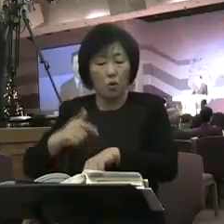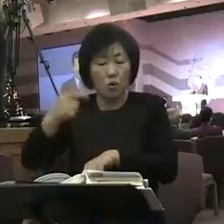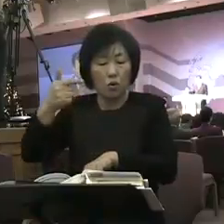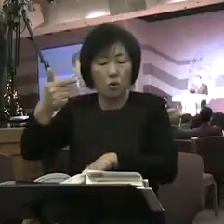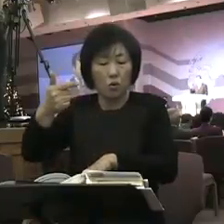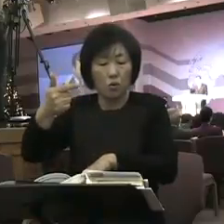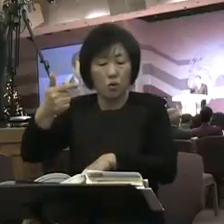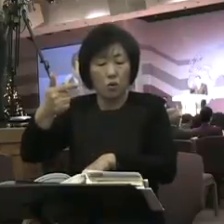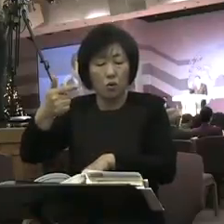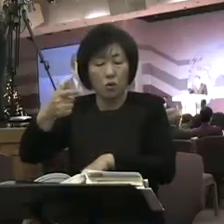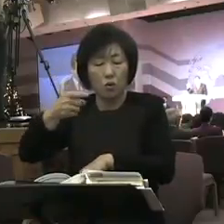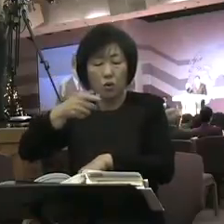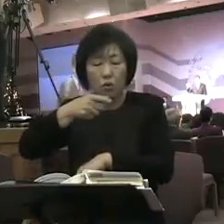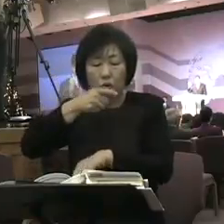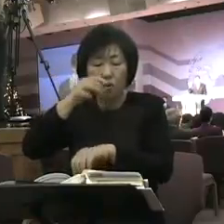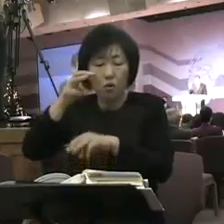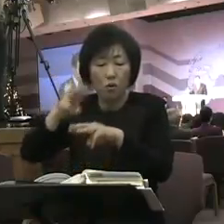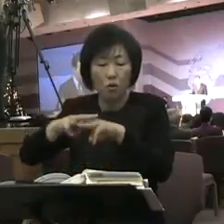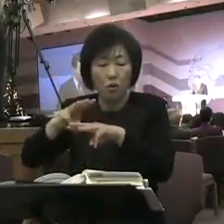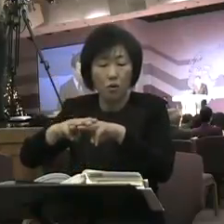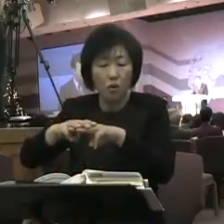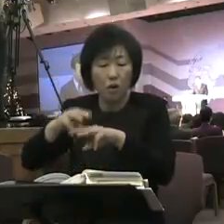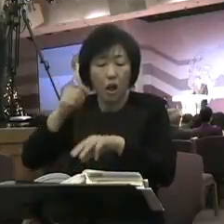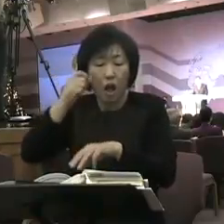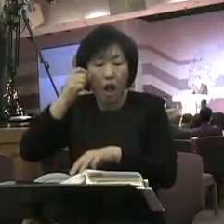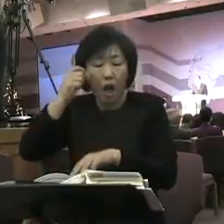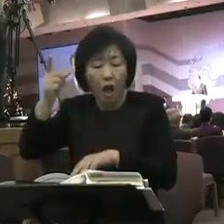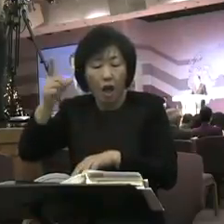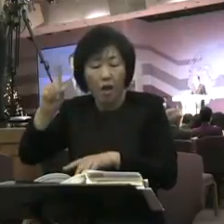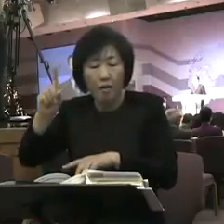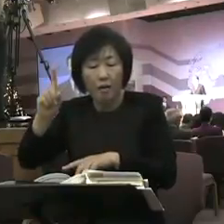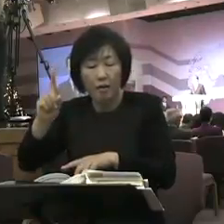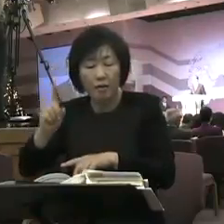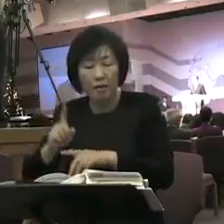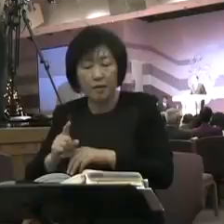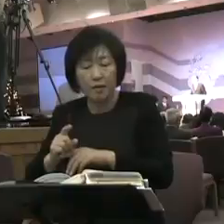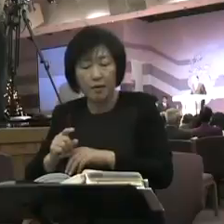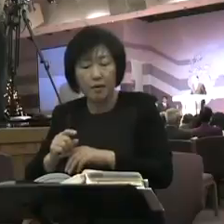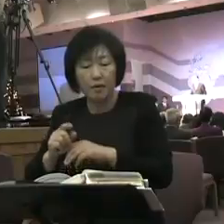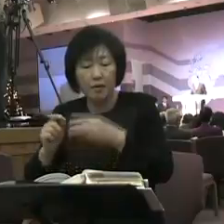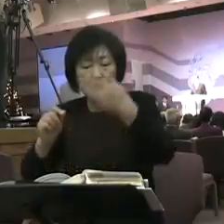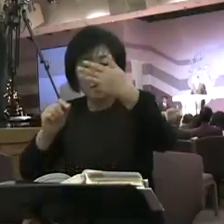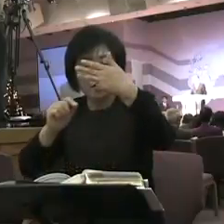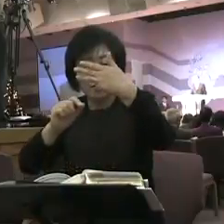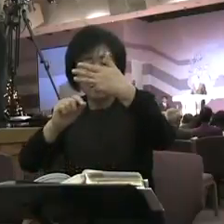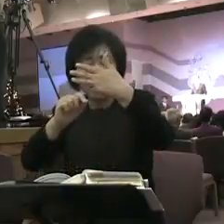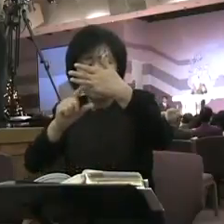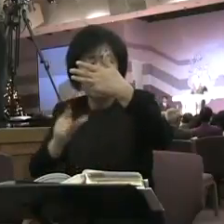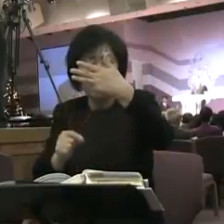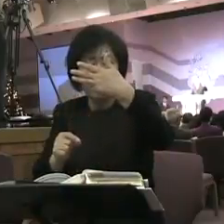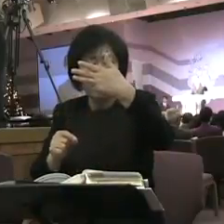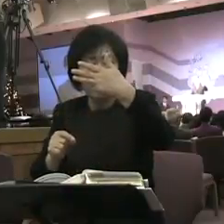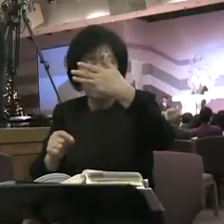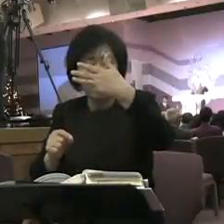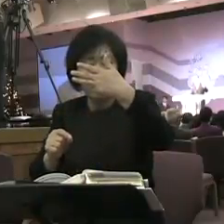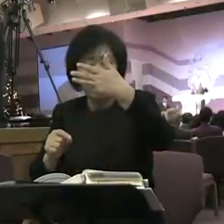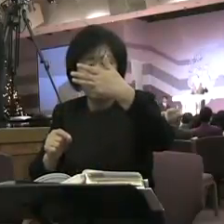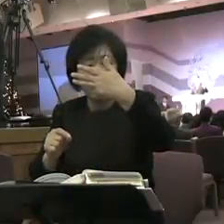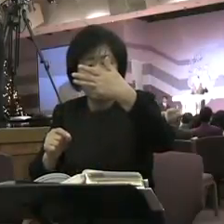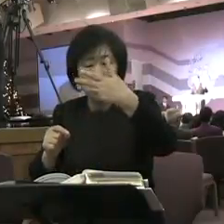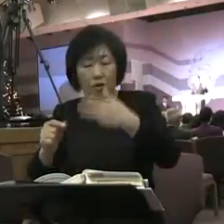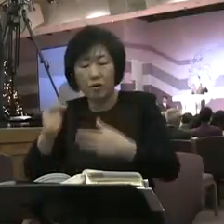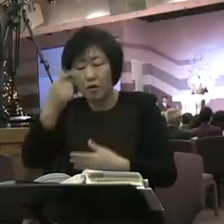센터 기도회 한 달에 한 번은 같이 모이는데 목요일주는 8시부터 11시까지 그리고 기도 골방은 목요일 아침에